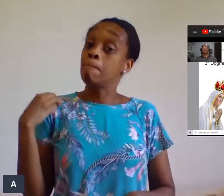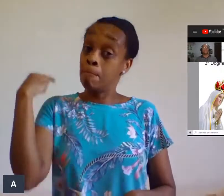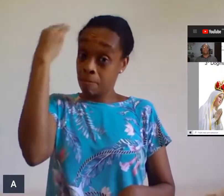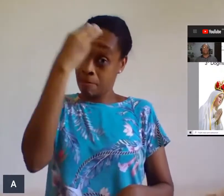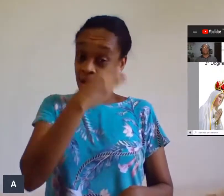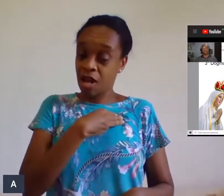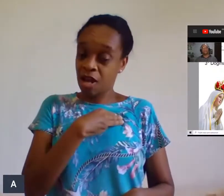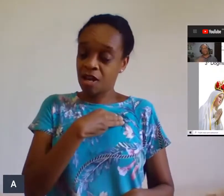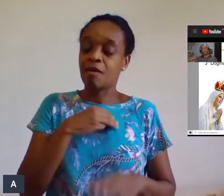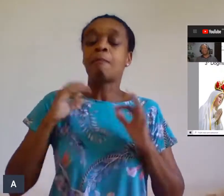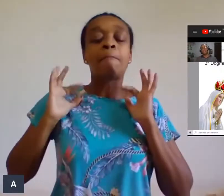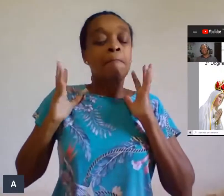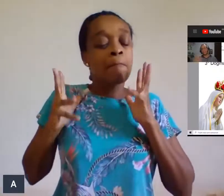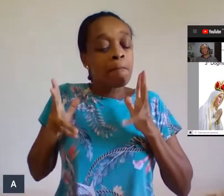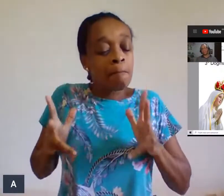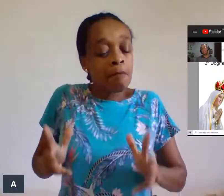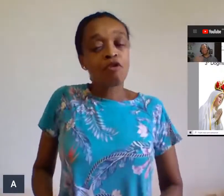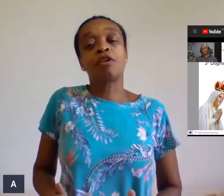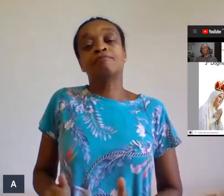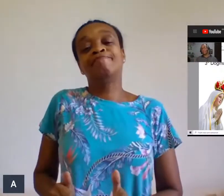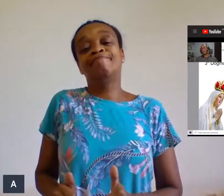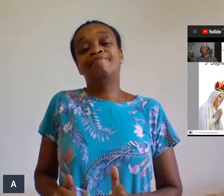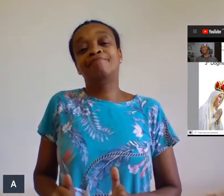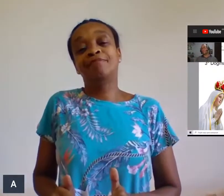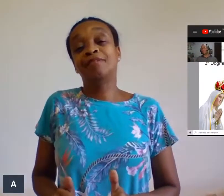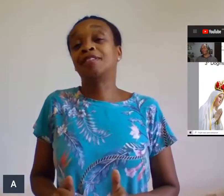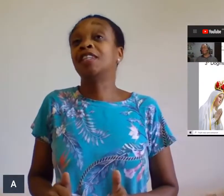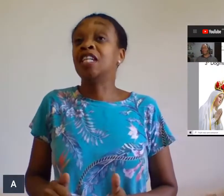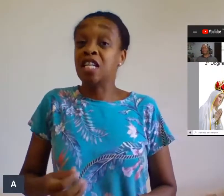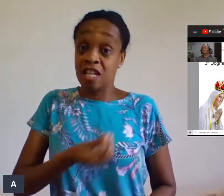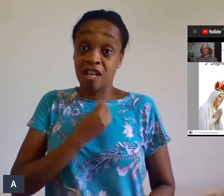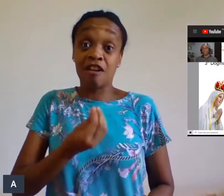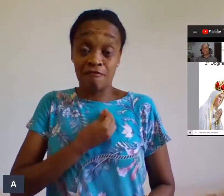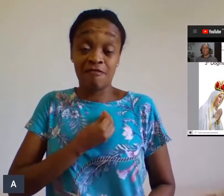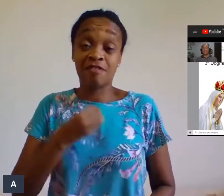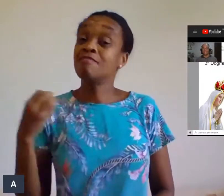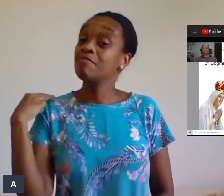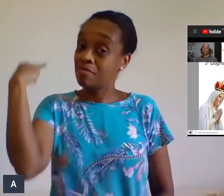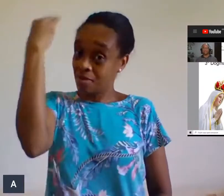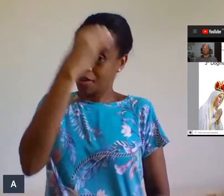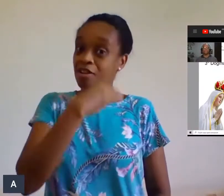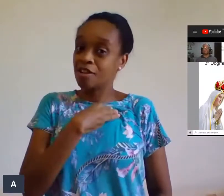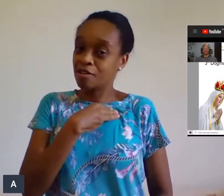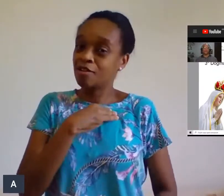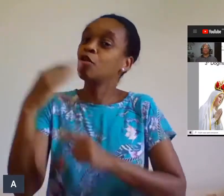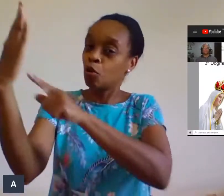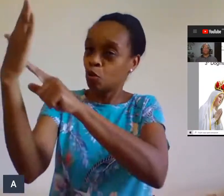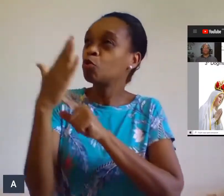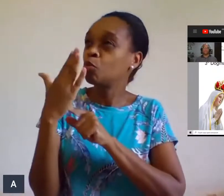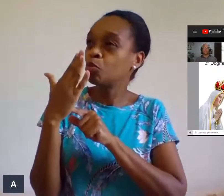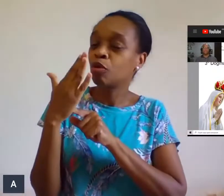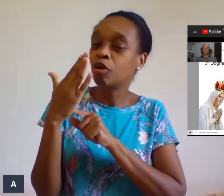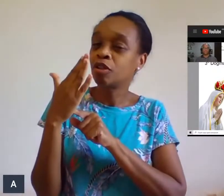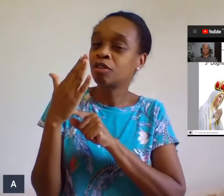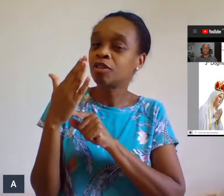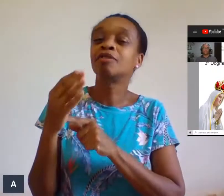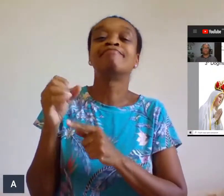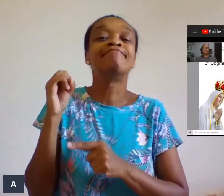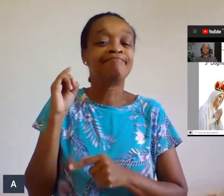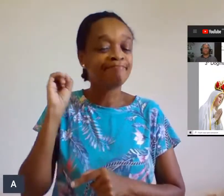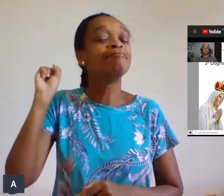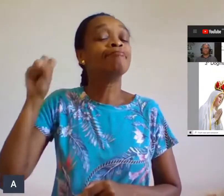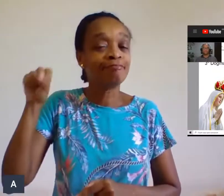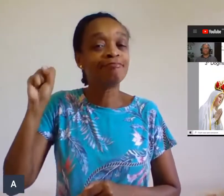do pecado original. E a vida de Nossa Senhora nos demonstra, de fato, que ela é imune à mancha do pecado